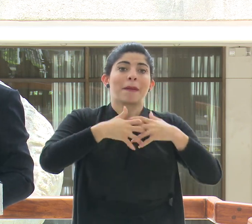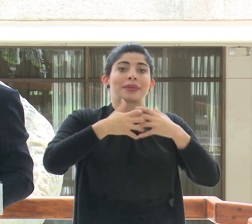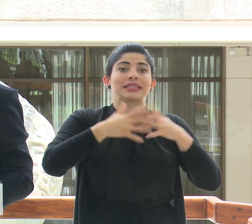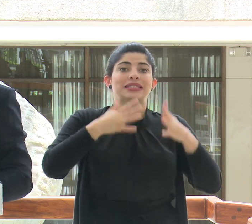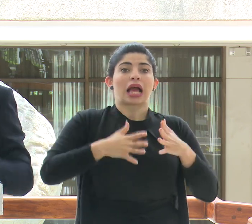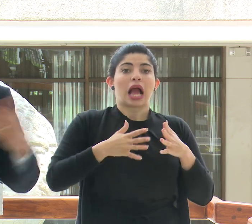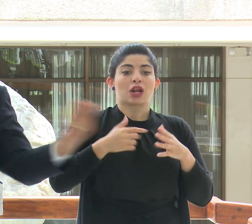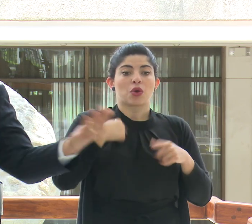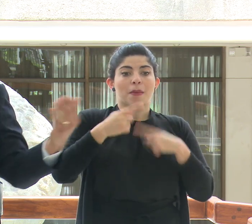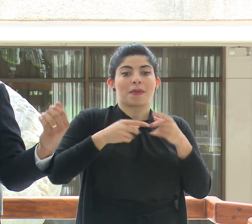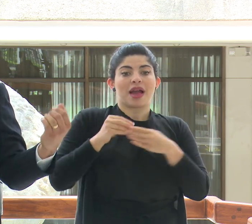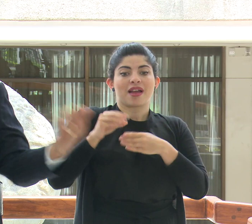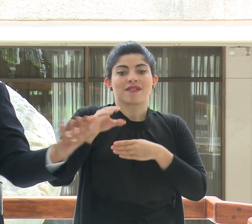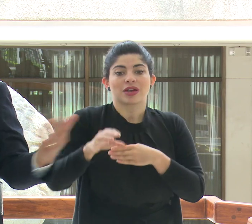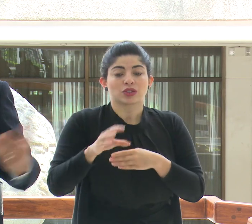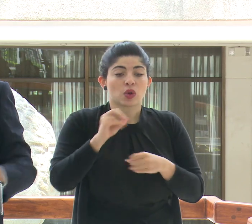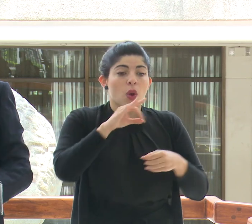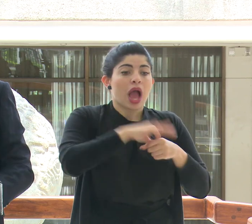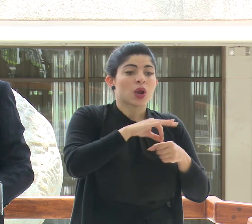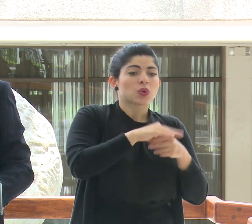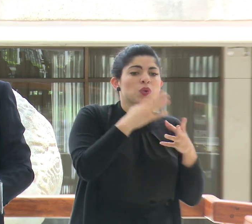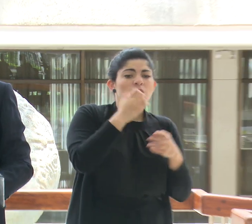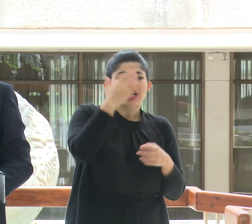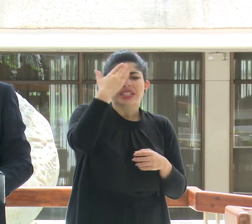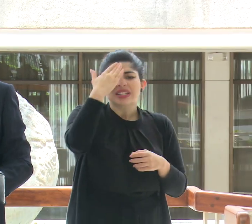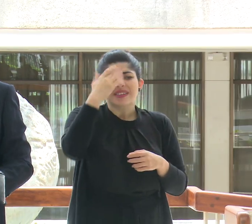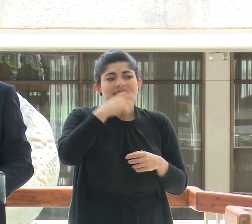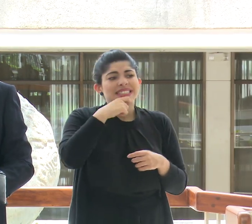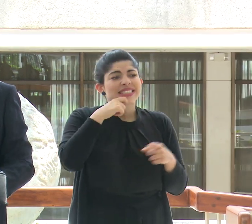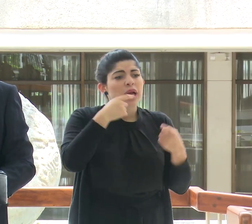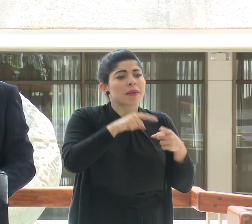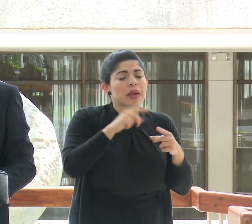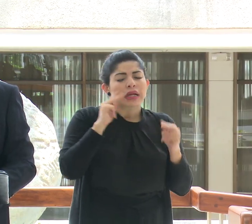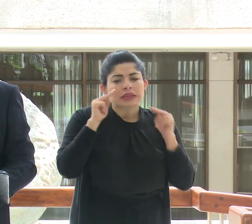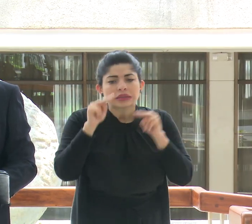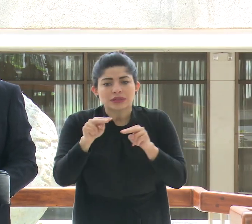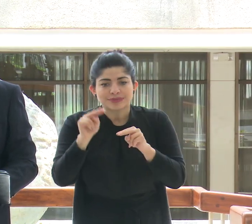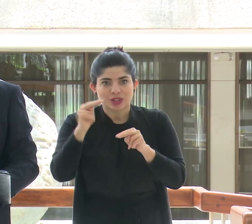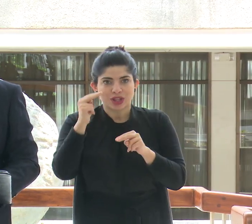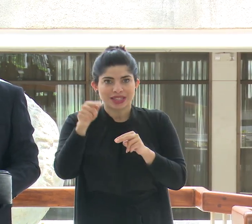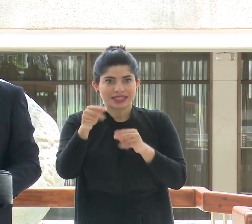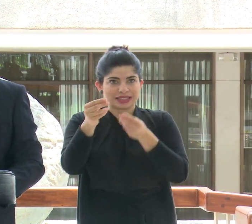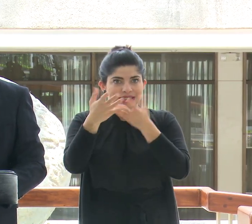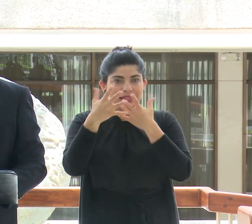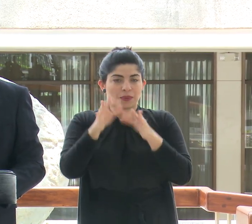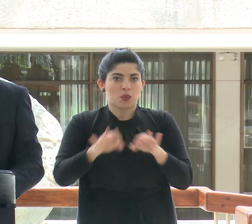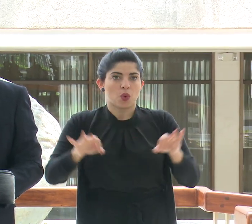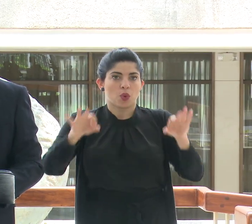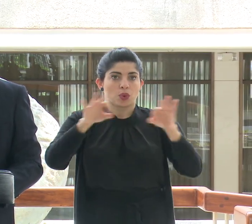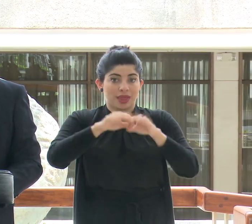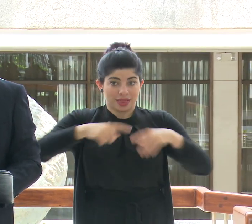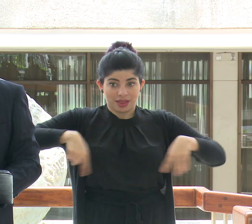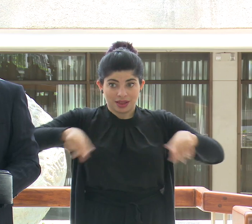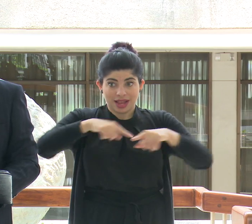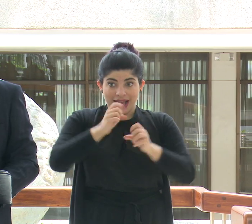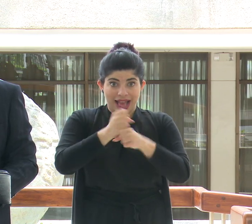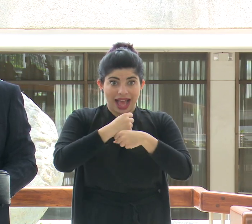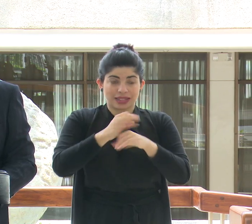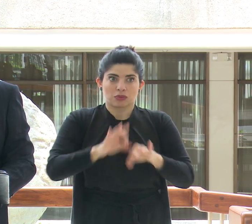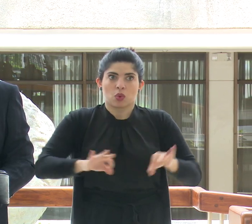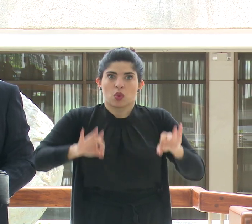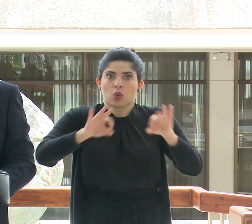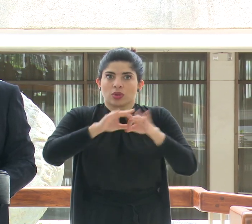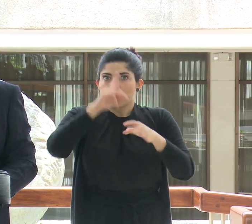inversión, o aquel agricultor que quiere saber qué va a pasar con la sequía. Por eso es tan importante lo que hacemos aquí. Y yo le doy